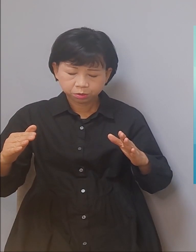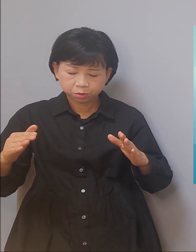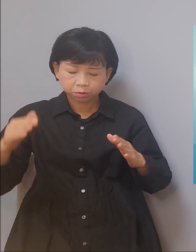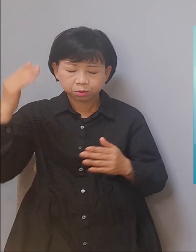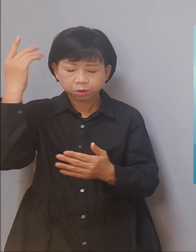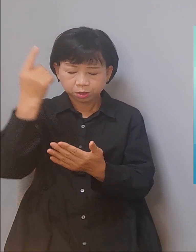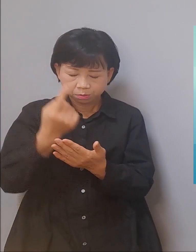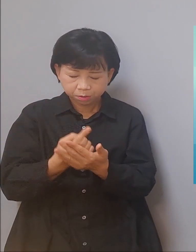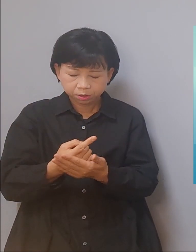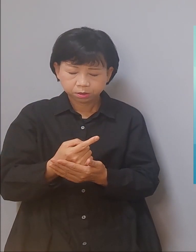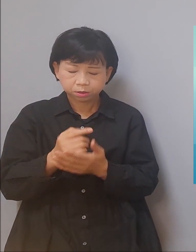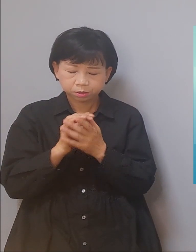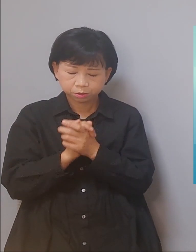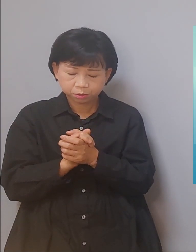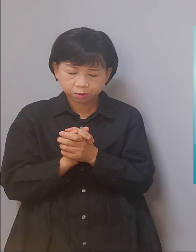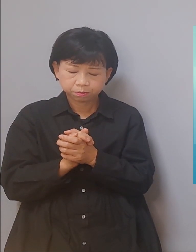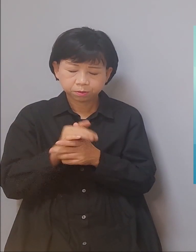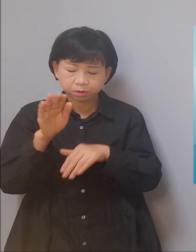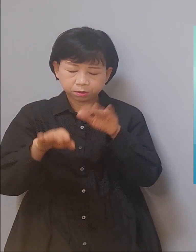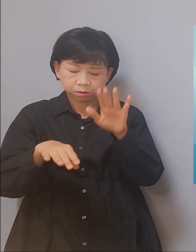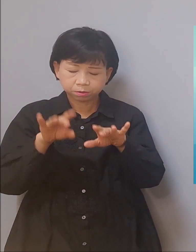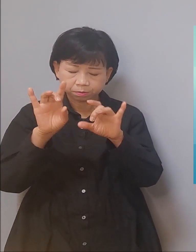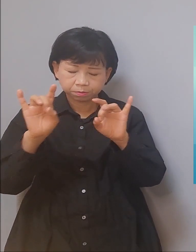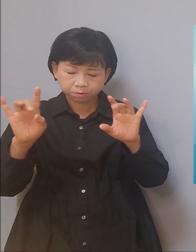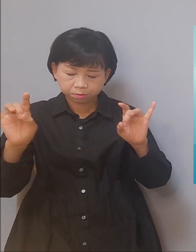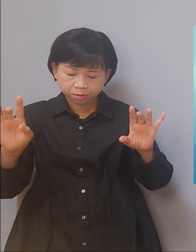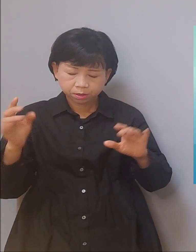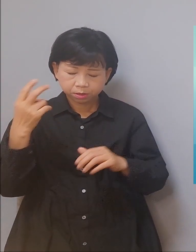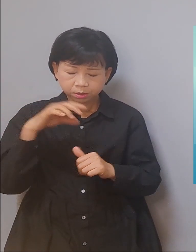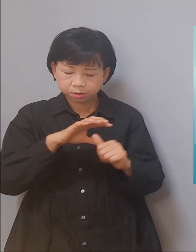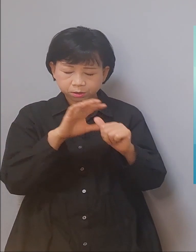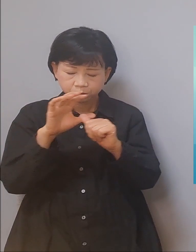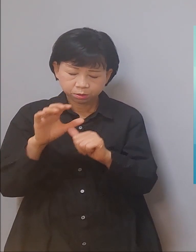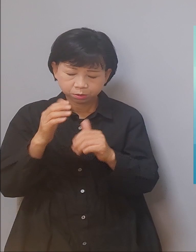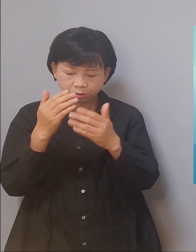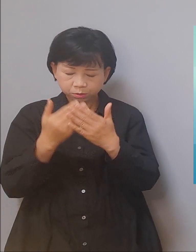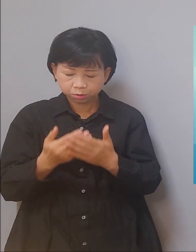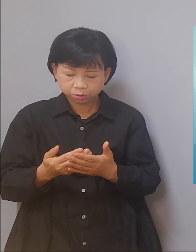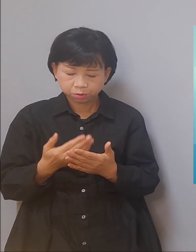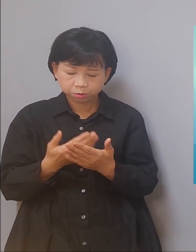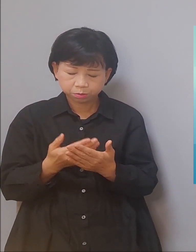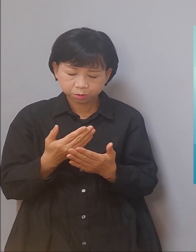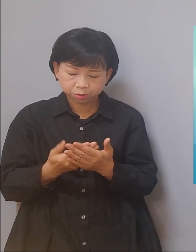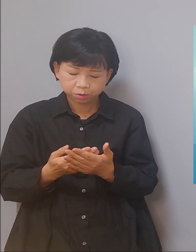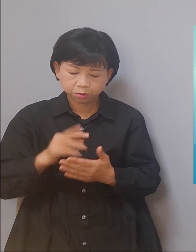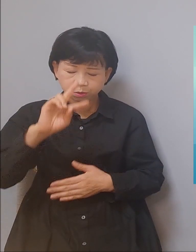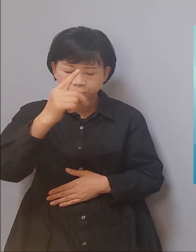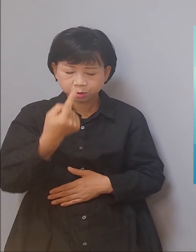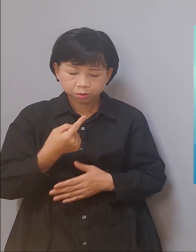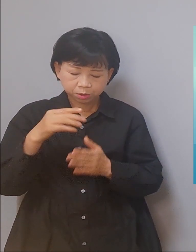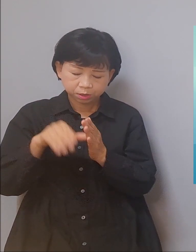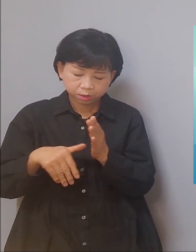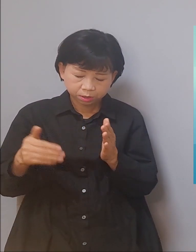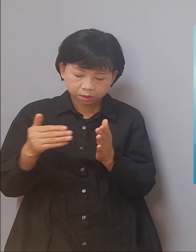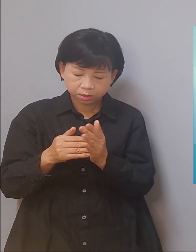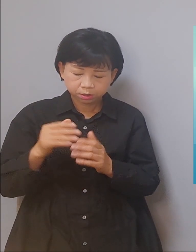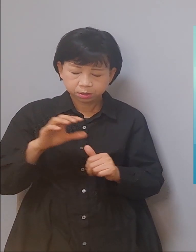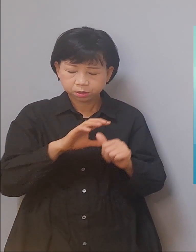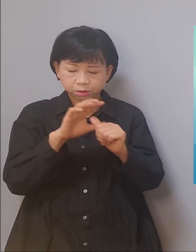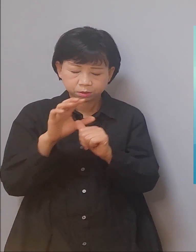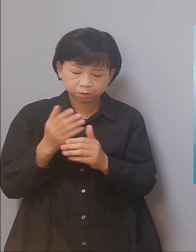임하기를 기도합니다. 걸음걸음 우리 주님 안보하여 주시기를 원하오며 돌아오는 그 시간까지 지켜